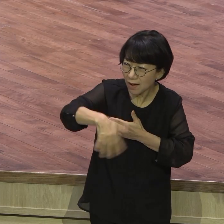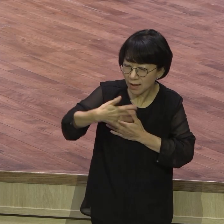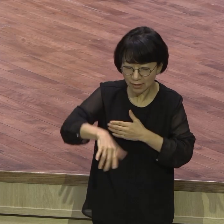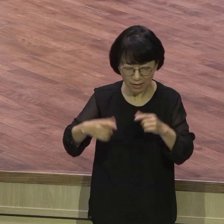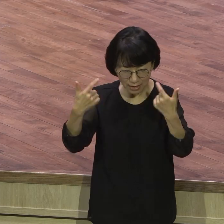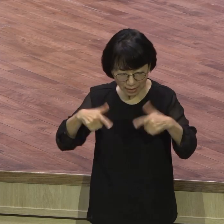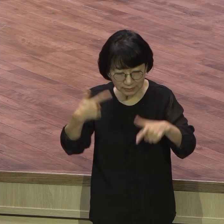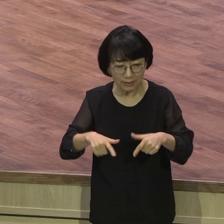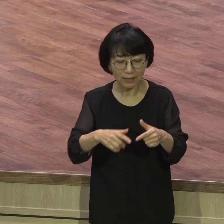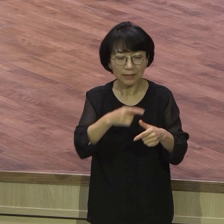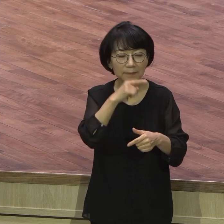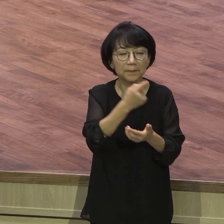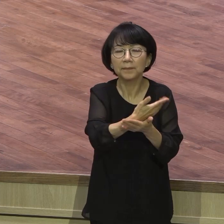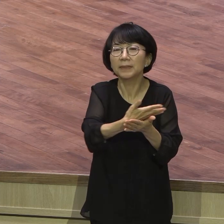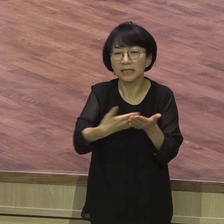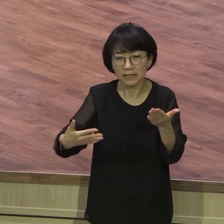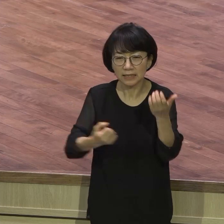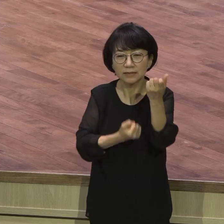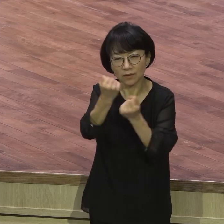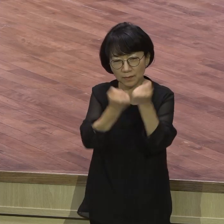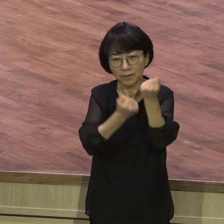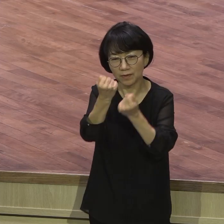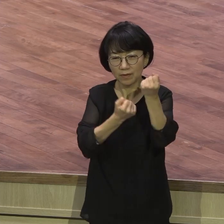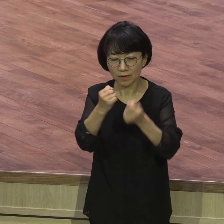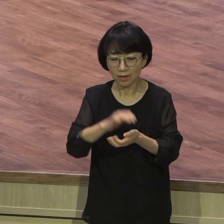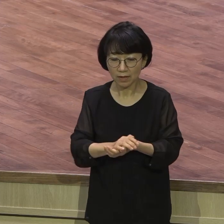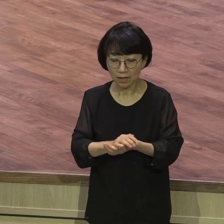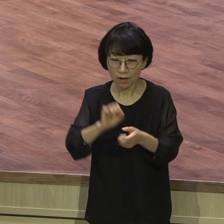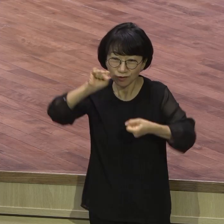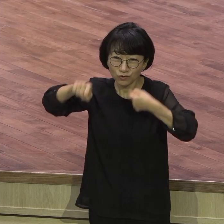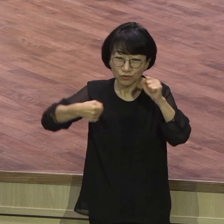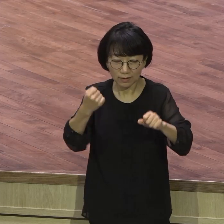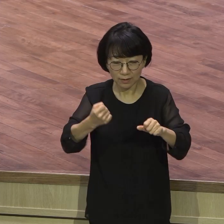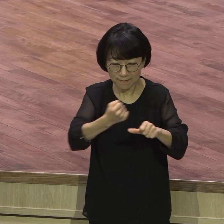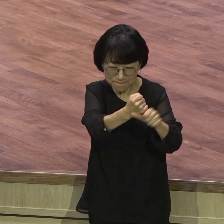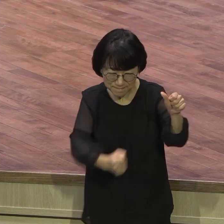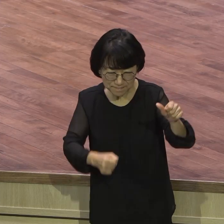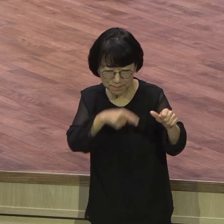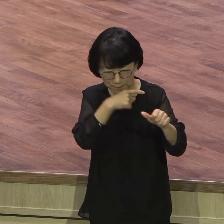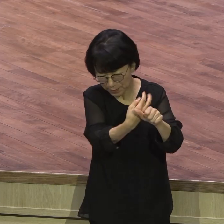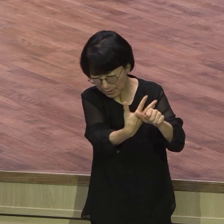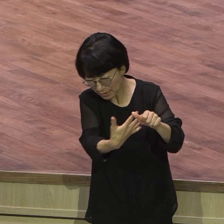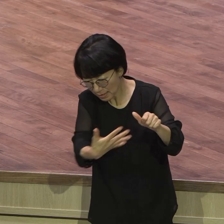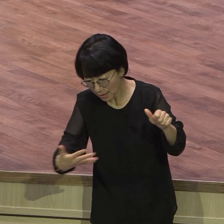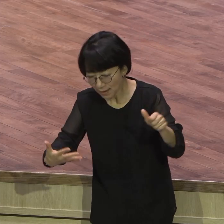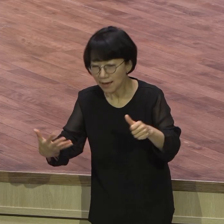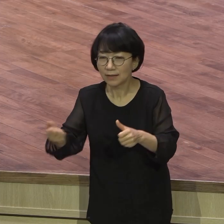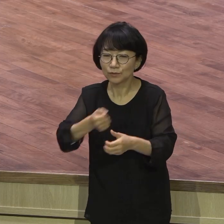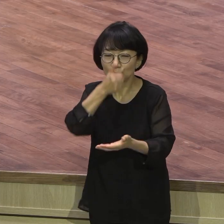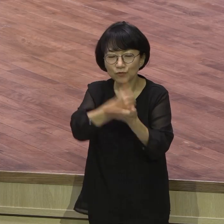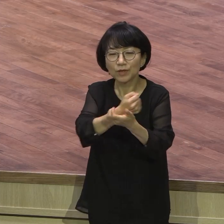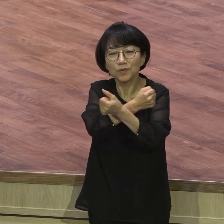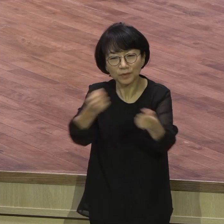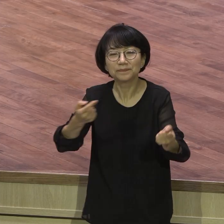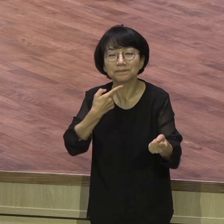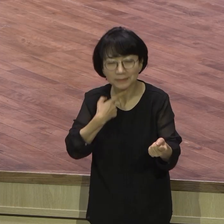구약이 그 짐승의 피를 잡았어라도 죄를 용지해 주셨단 말이오. 예수님 오시기 전에는